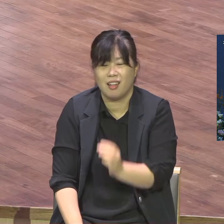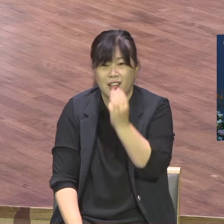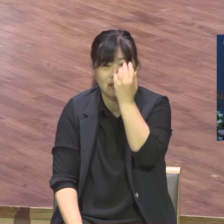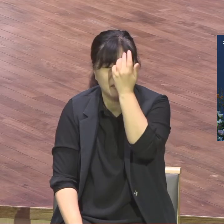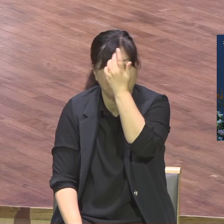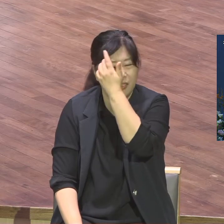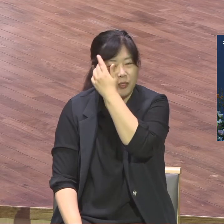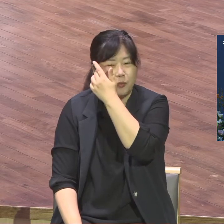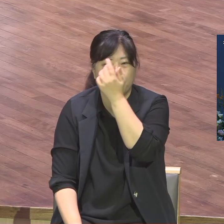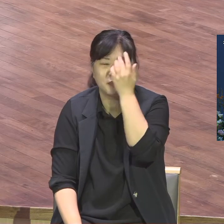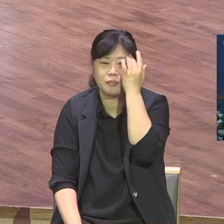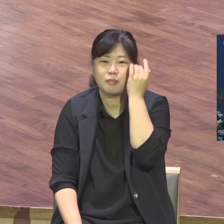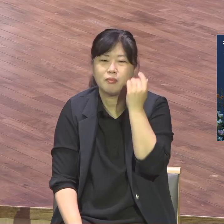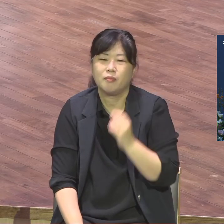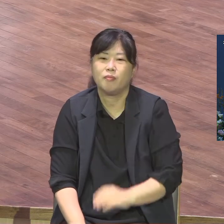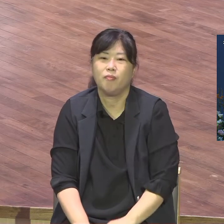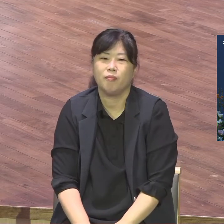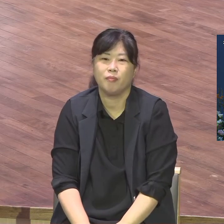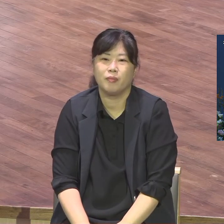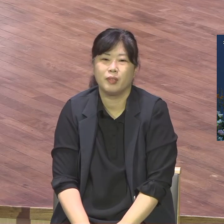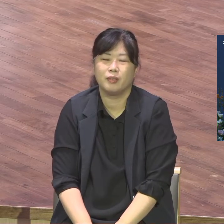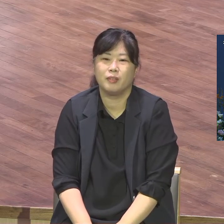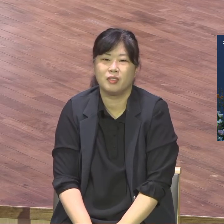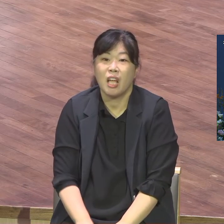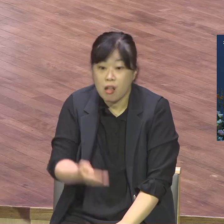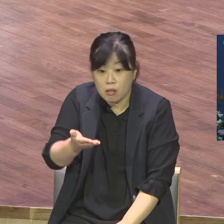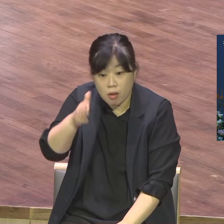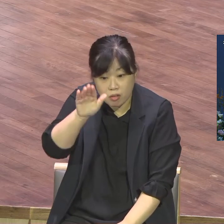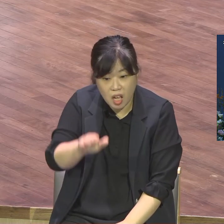우리가 정말 생명 걸고 해야 될